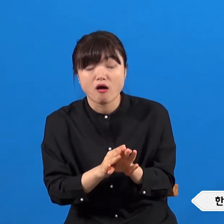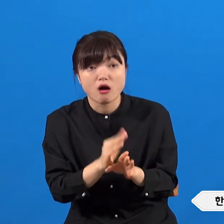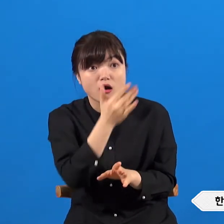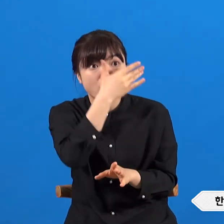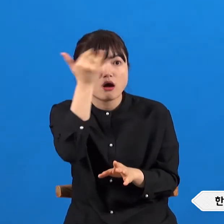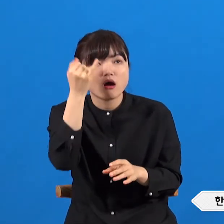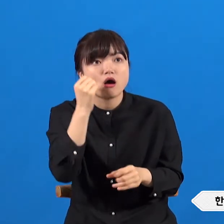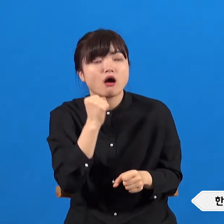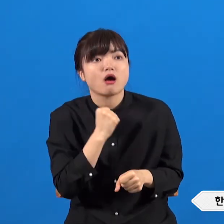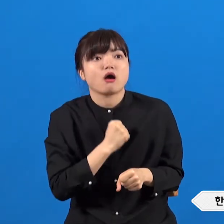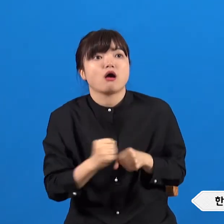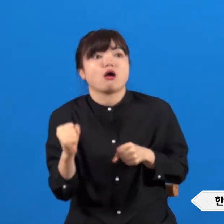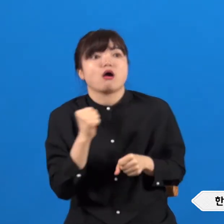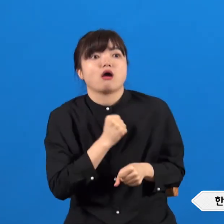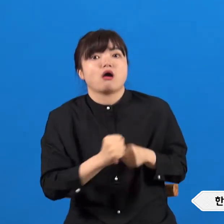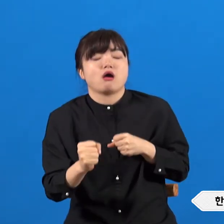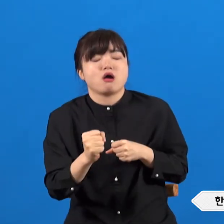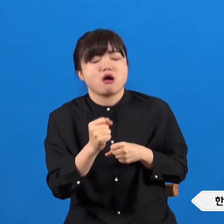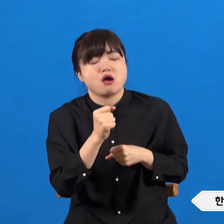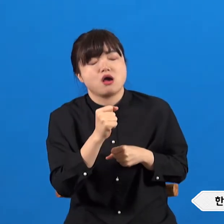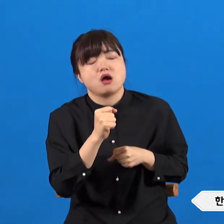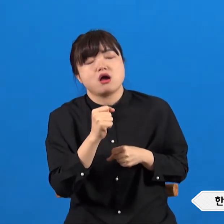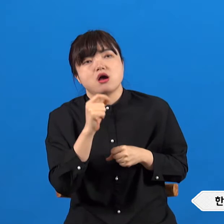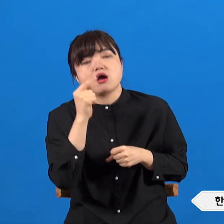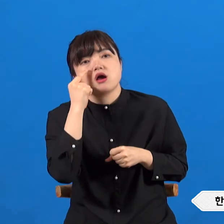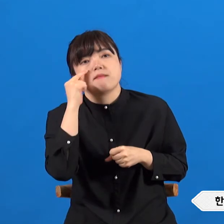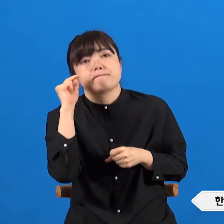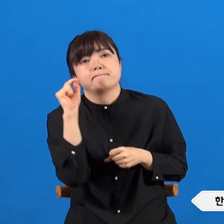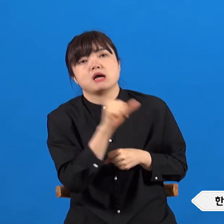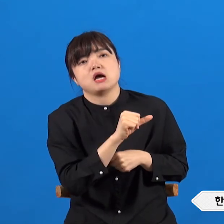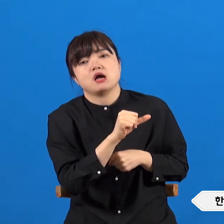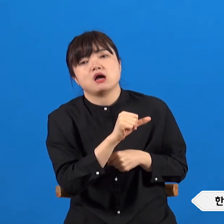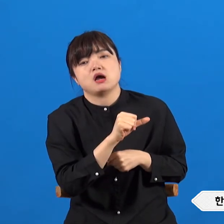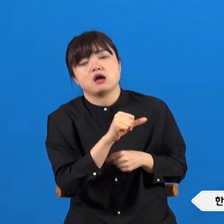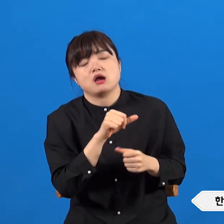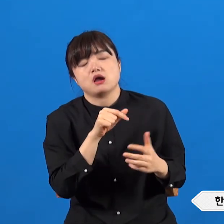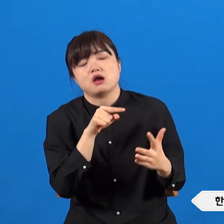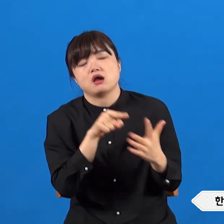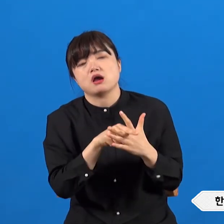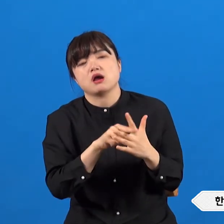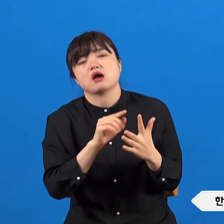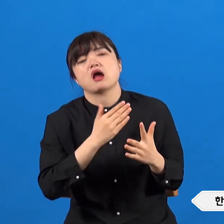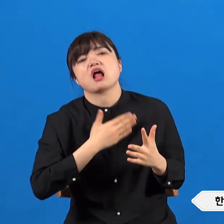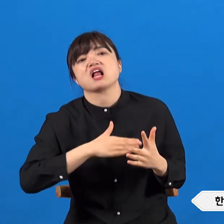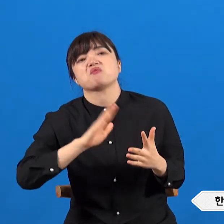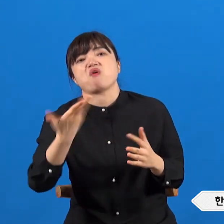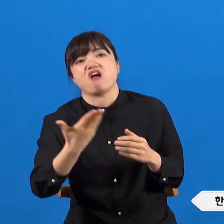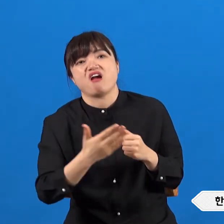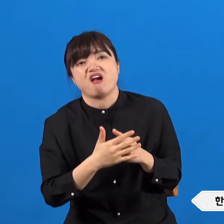할머니는 그 조카의 됨됨이를 단번에 간파할 수 있었습니다.